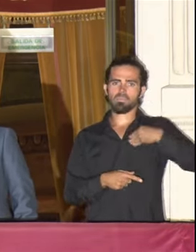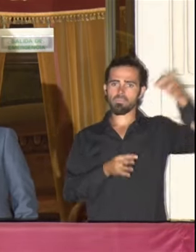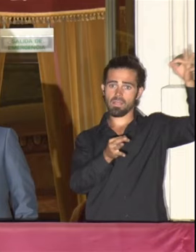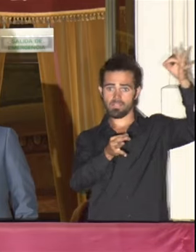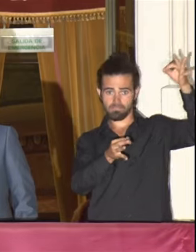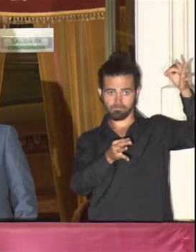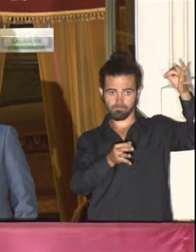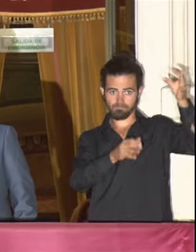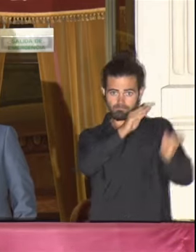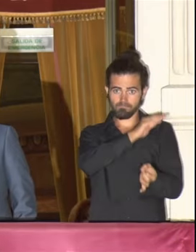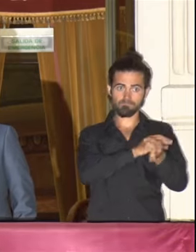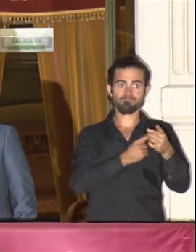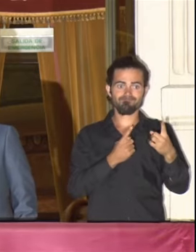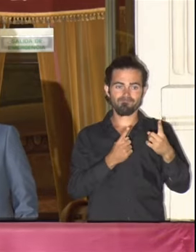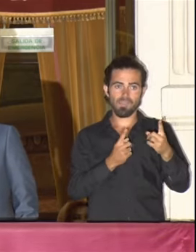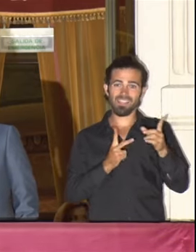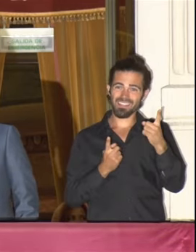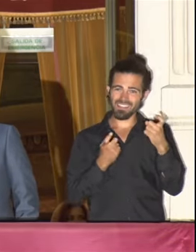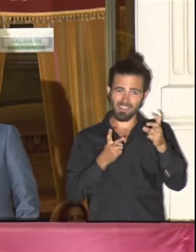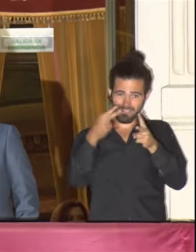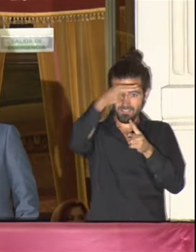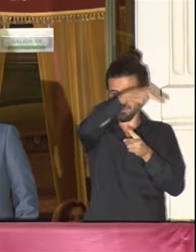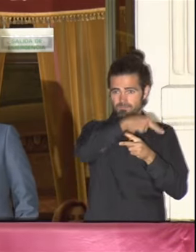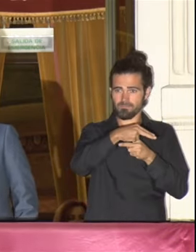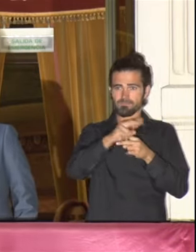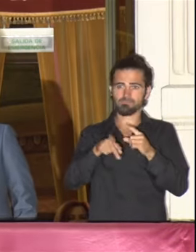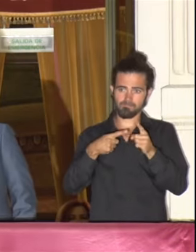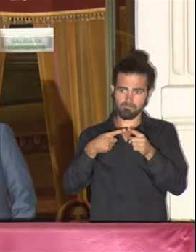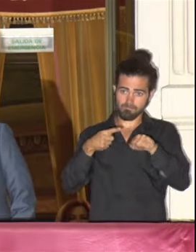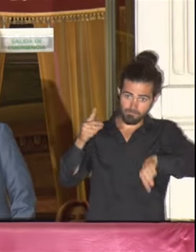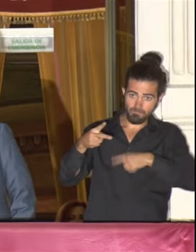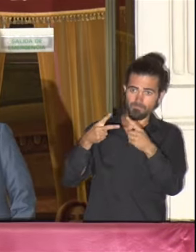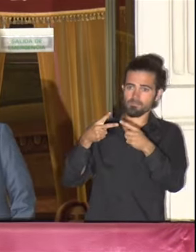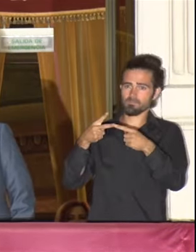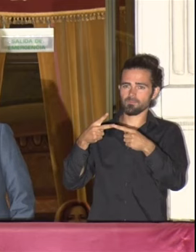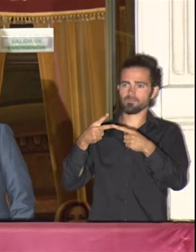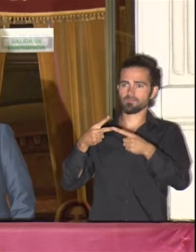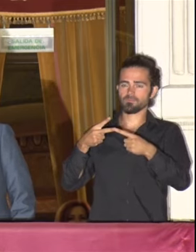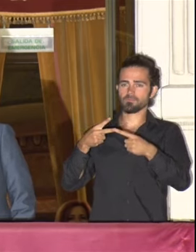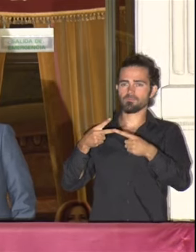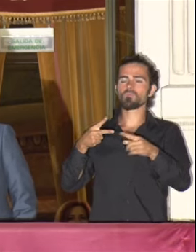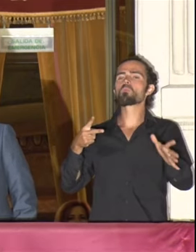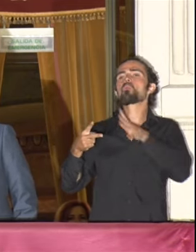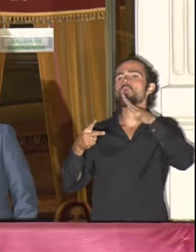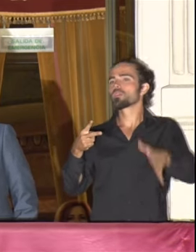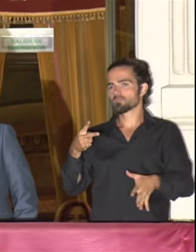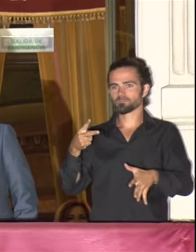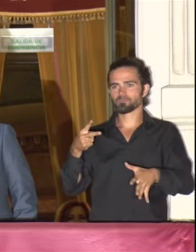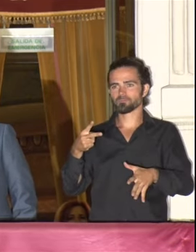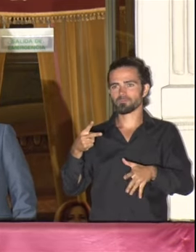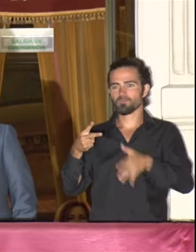necesitaban tijeras para cortar las hojas de papel. Y una segunda razón es porque aparece la